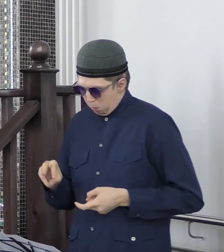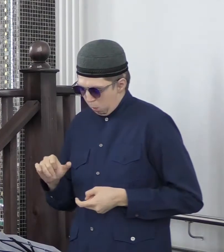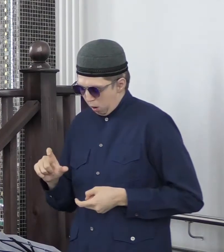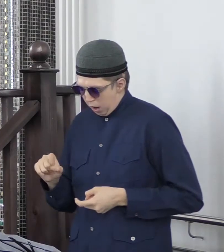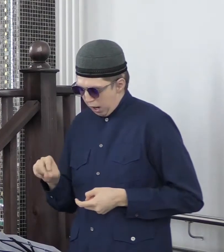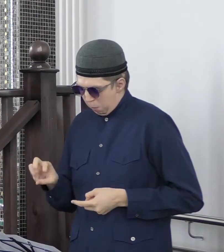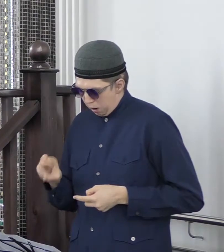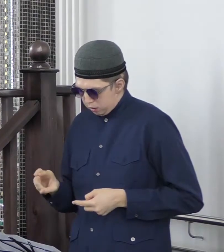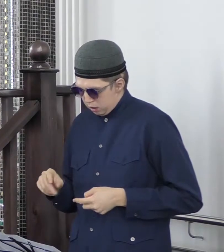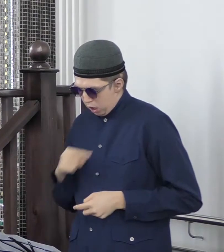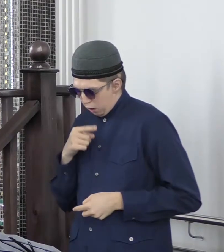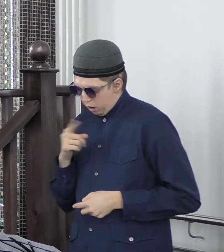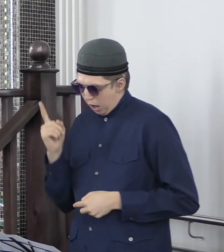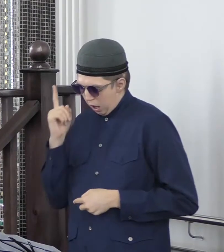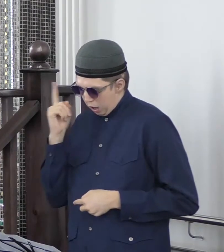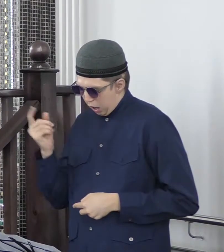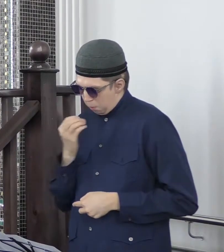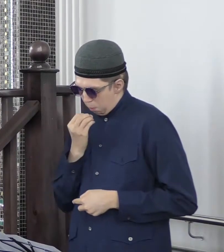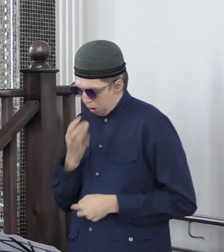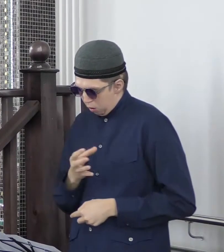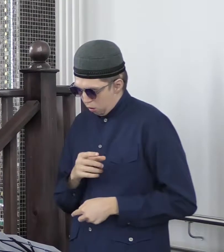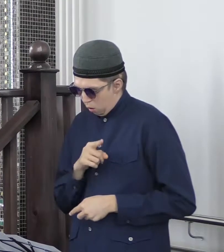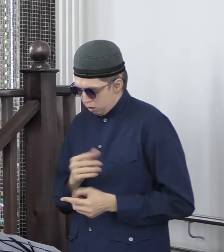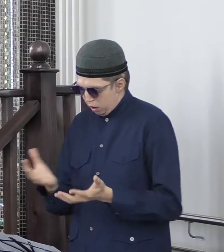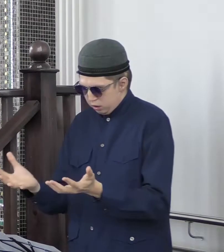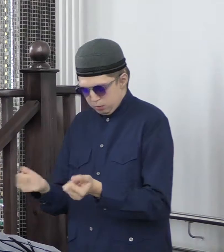бастырмаса, 15 ешті келмей ұланасын.